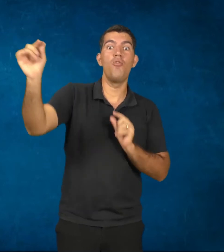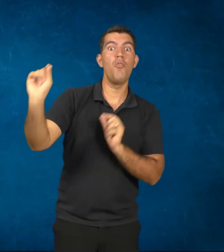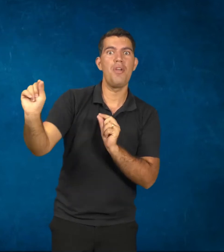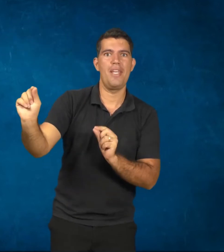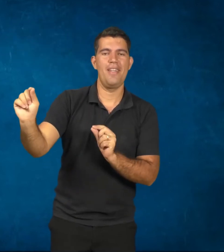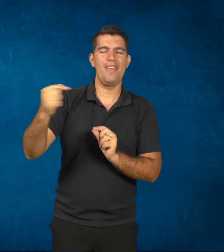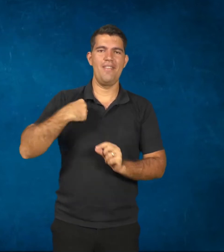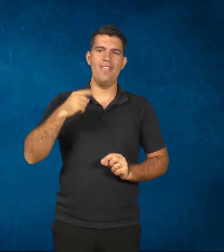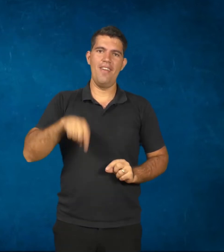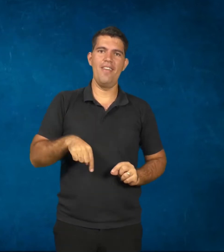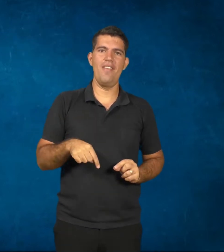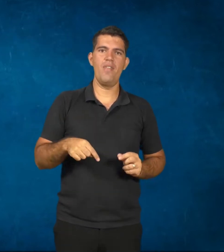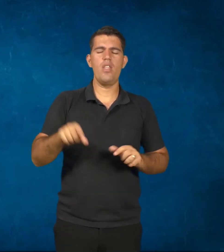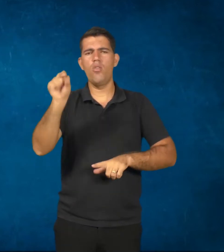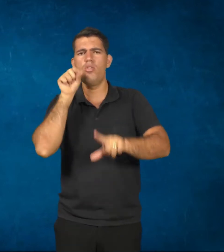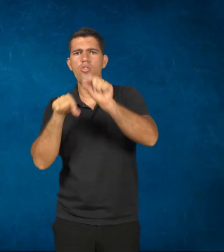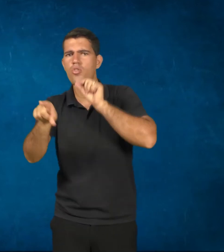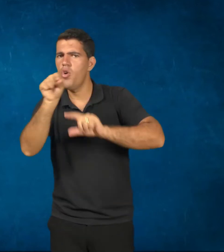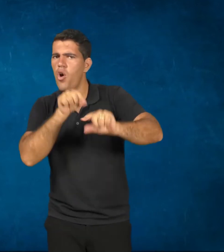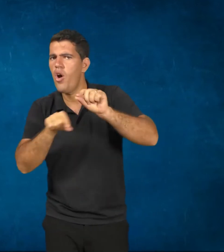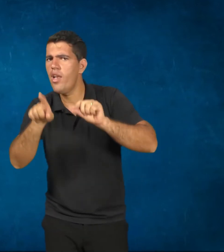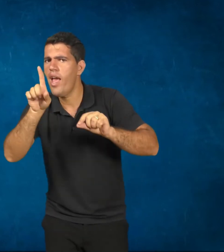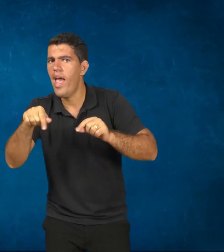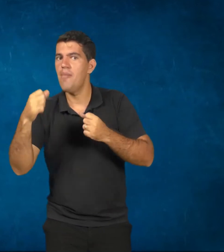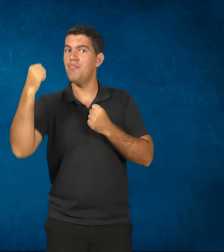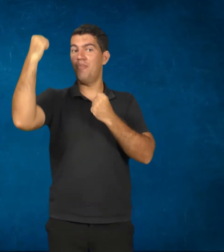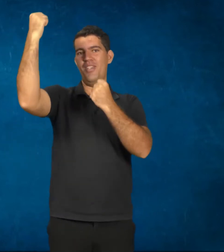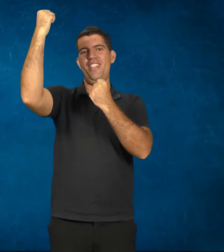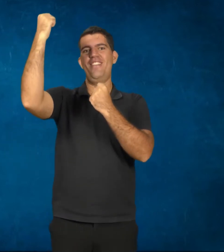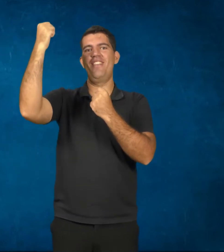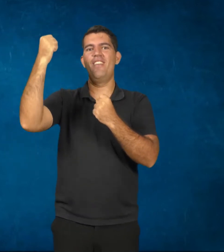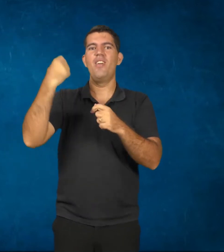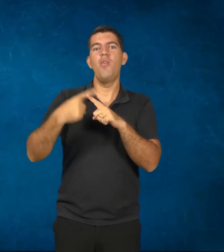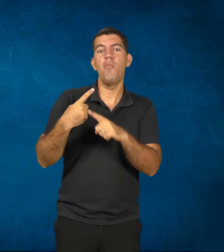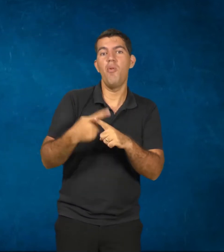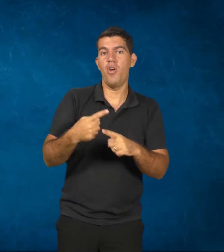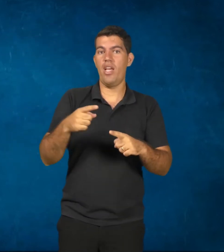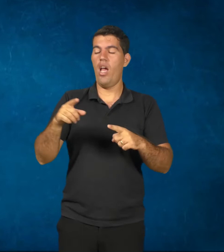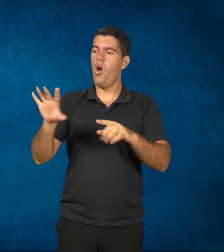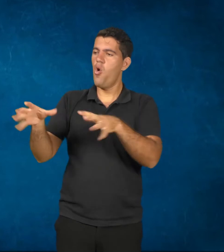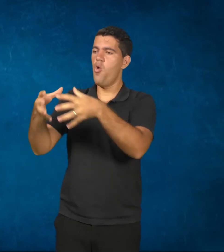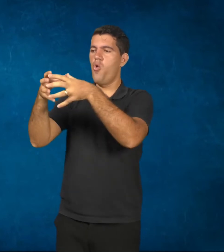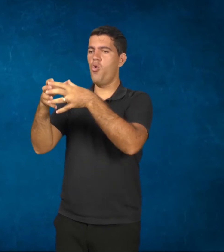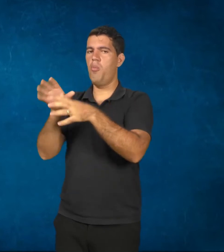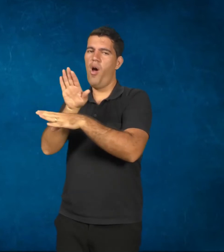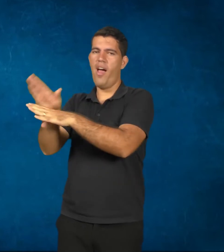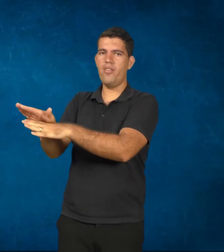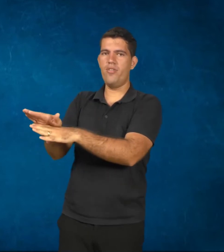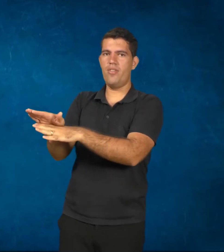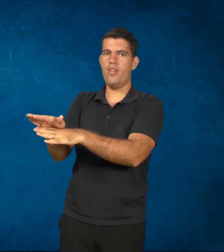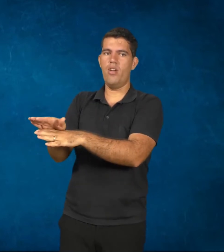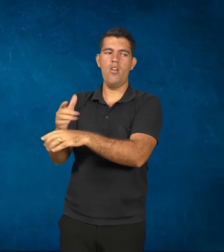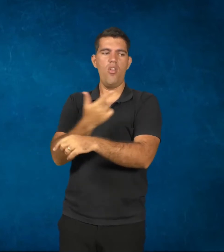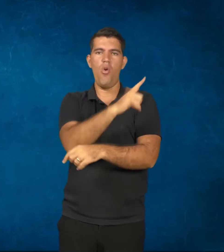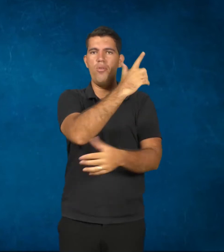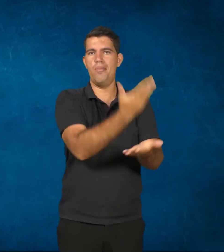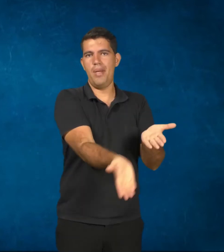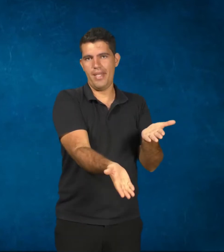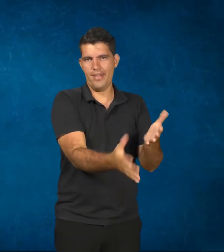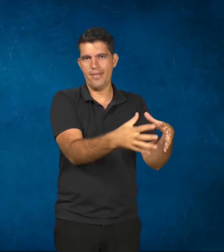questão de selecionar é uma operação de poder. Privilegia um em detrimento de outro. É